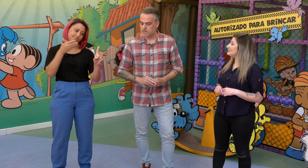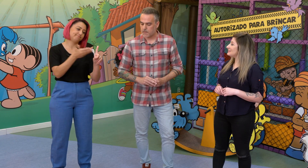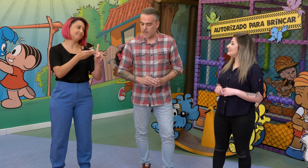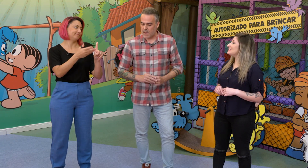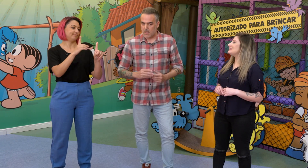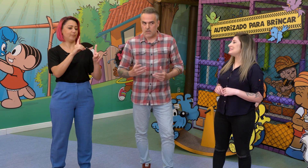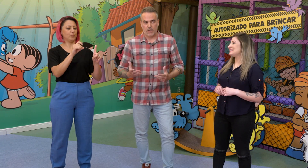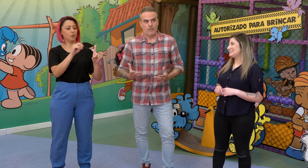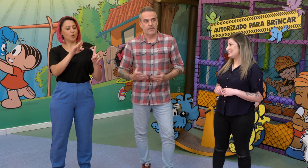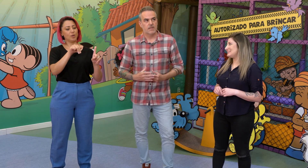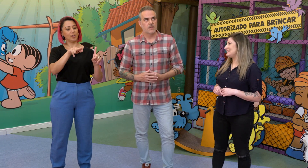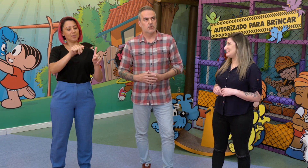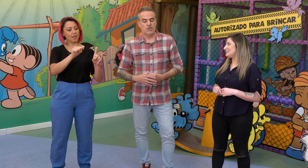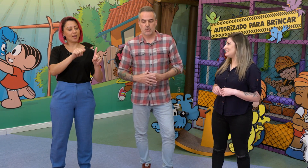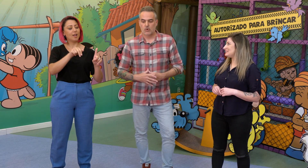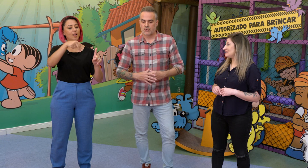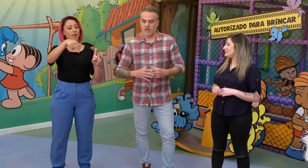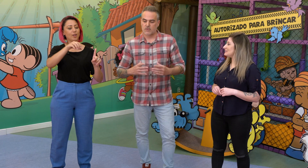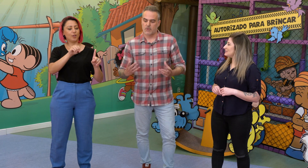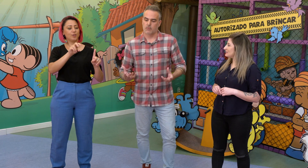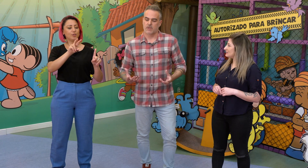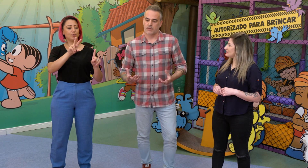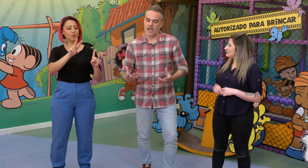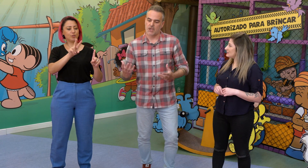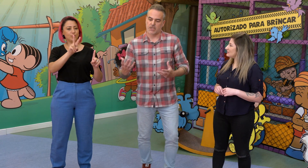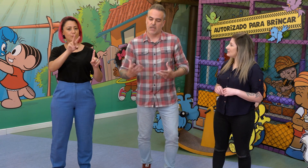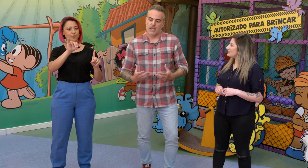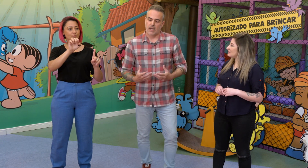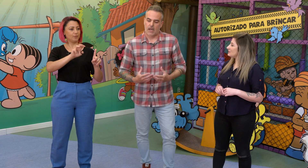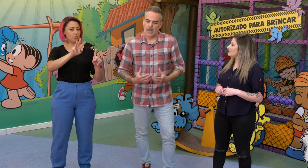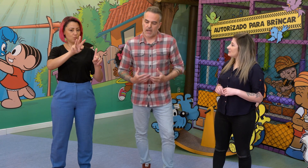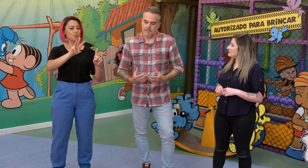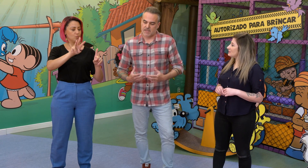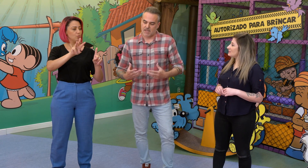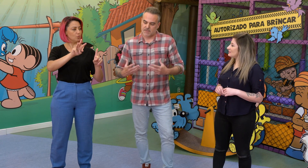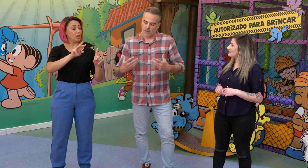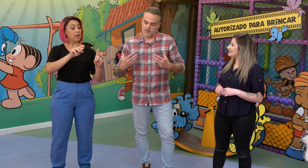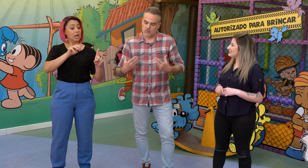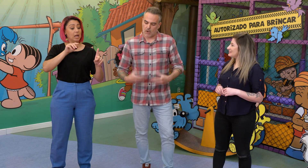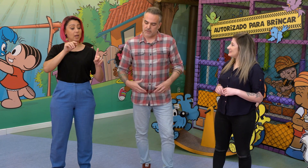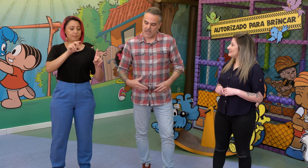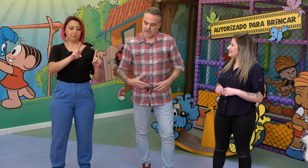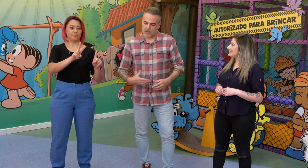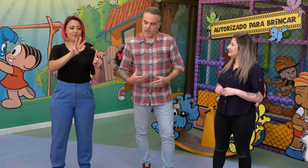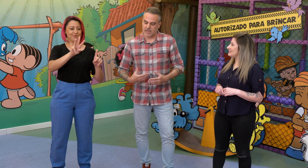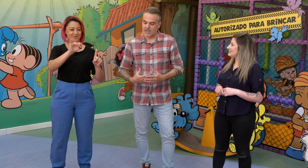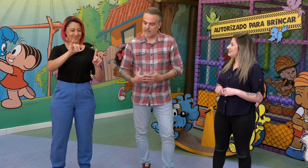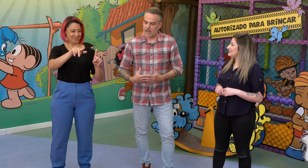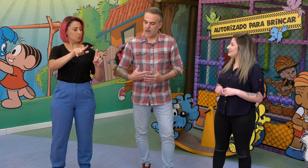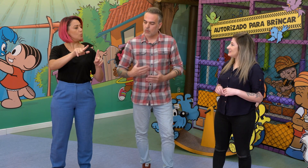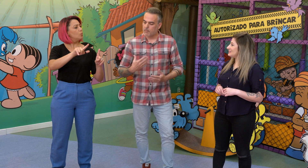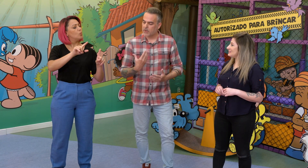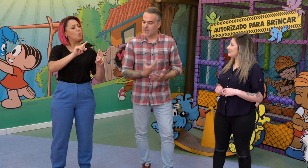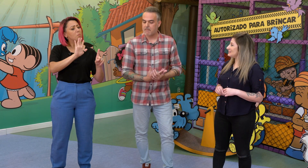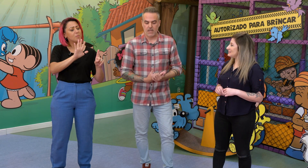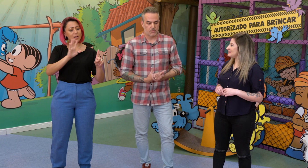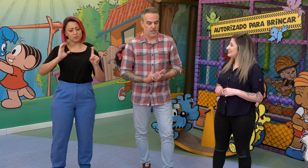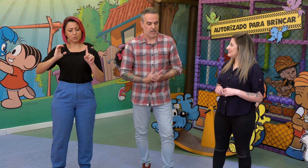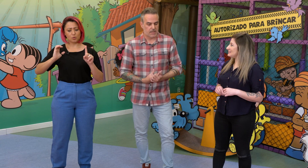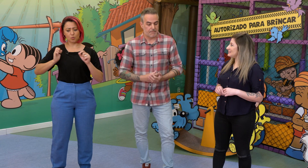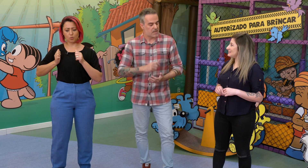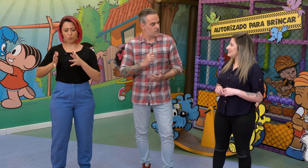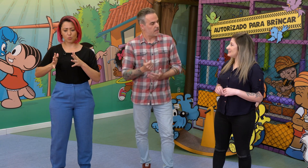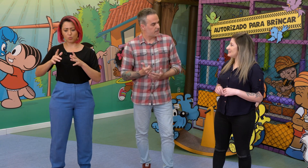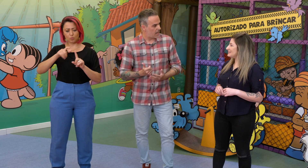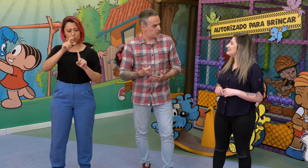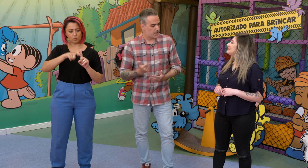né? E olha como é interessante, quando a gente constrói visualmente um personagem, a percepção visual dele está conectada ao comportamento